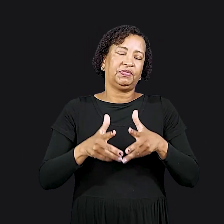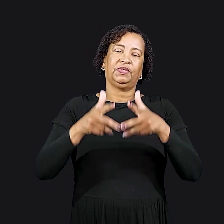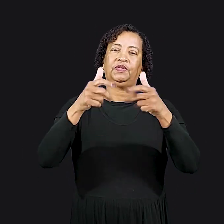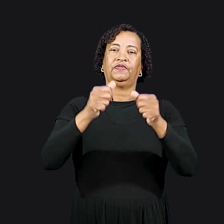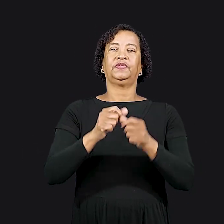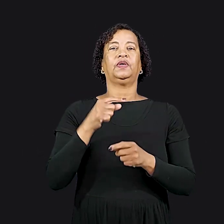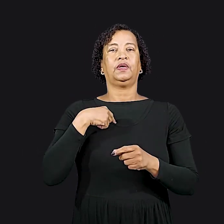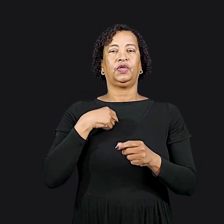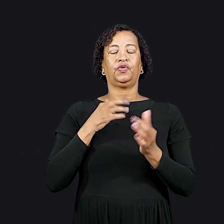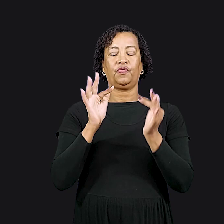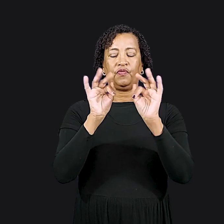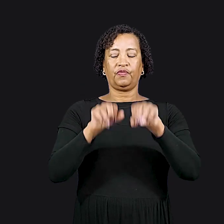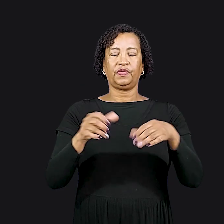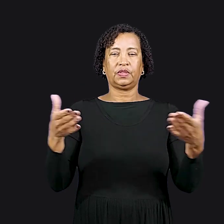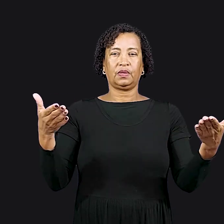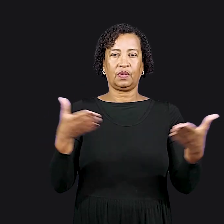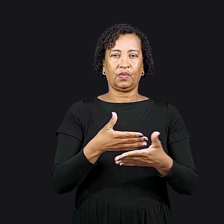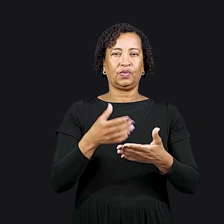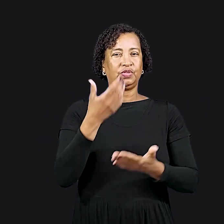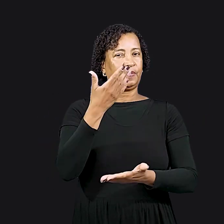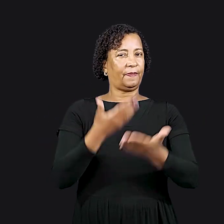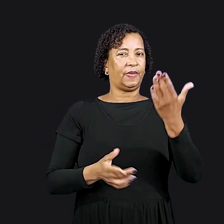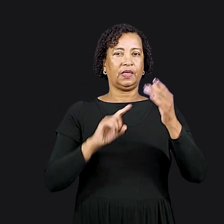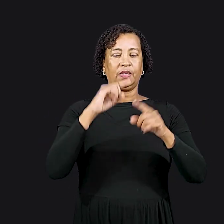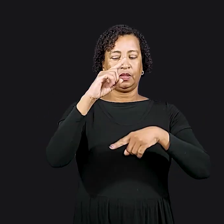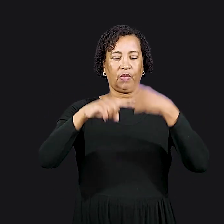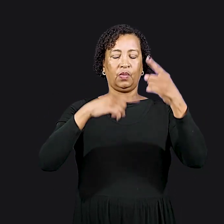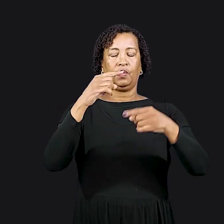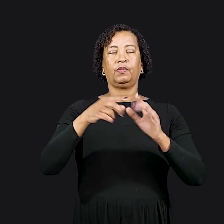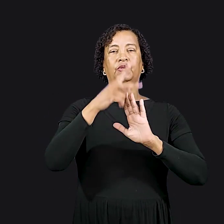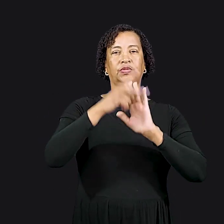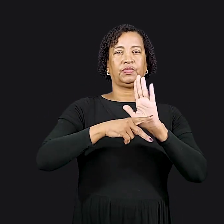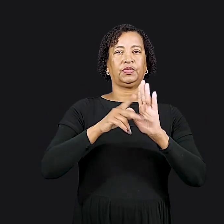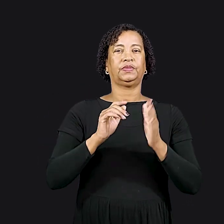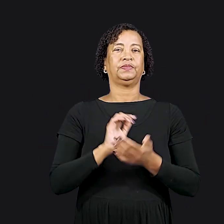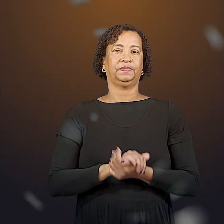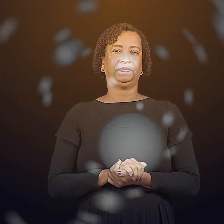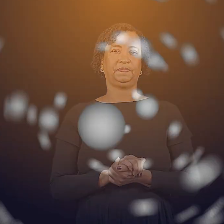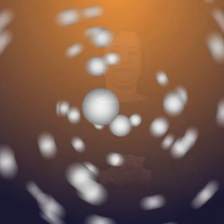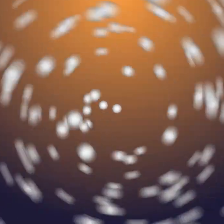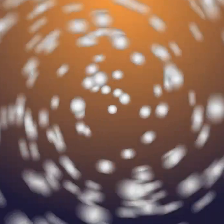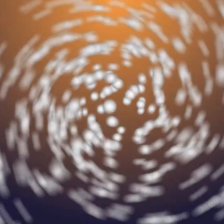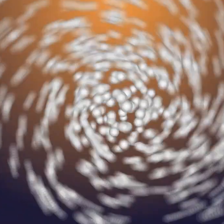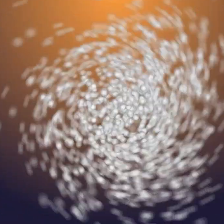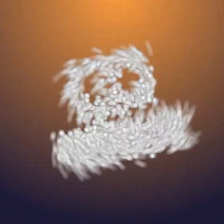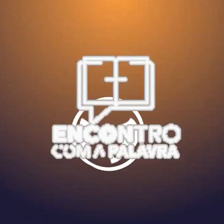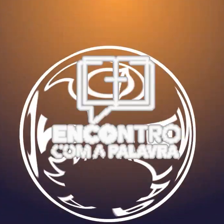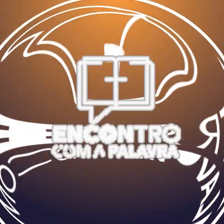maravilhoso. Eu vou finalizando hoje e não perca o próximo programa até lá.